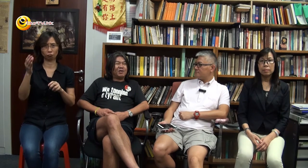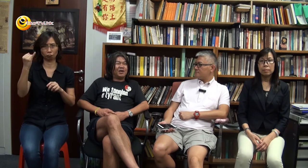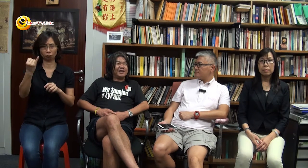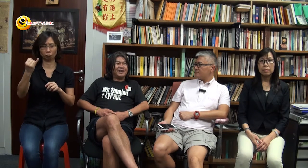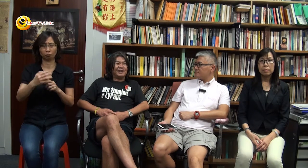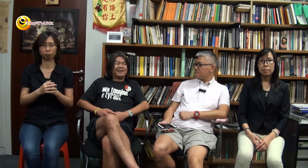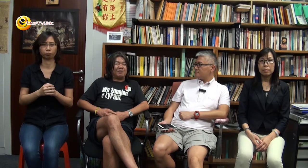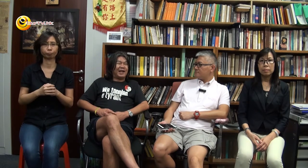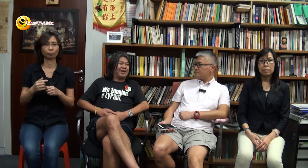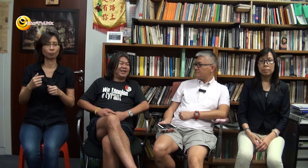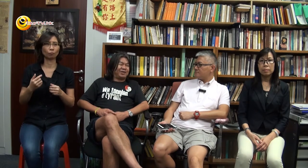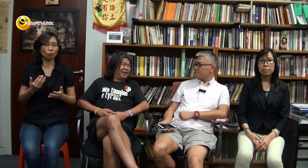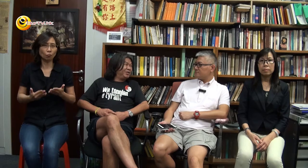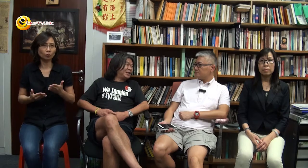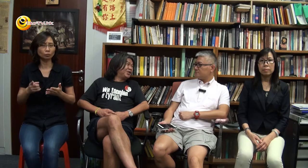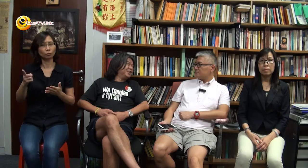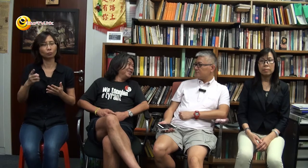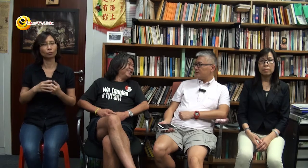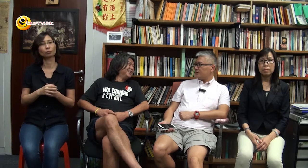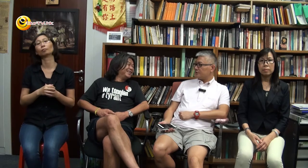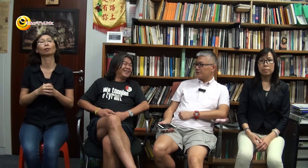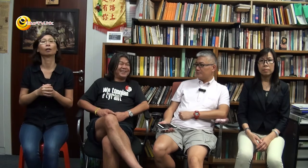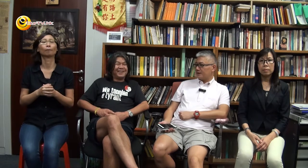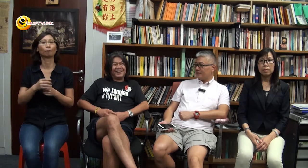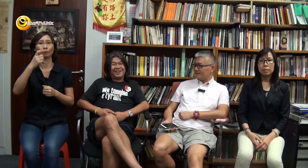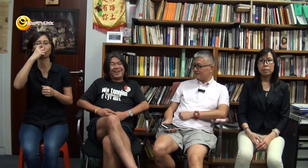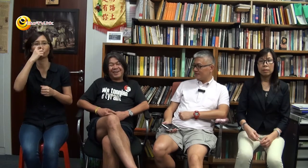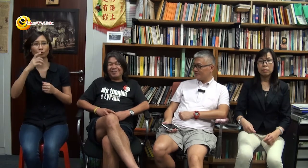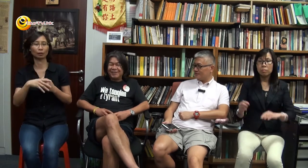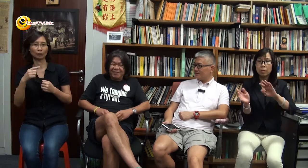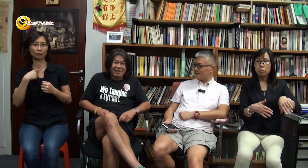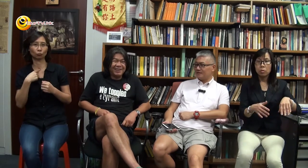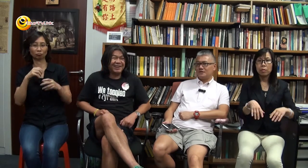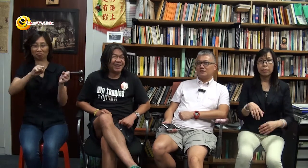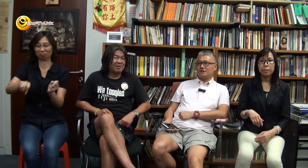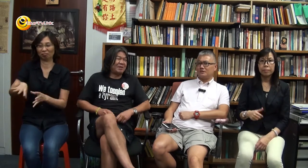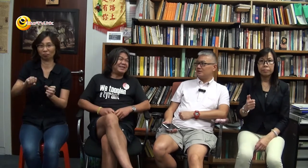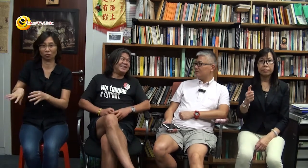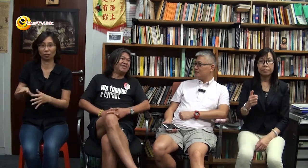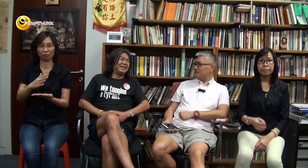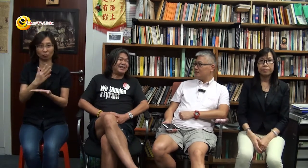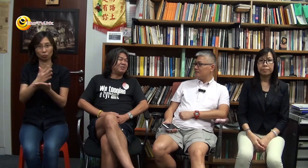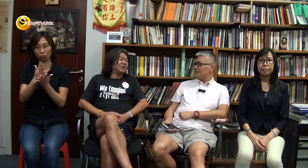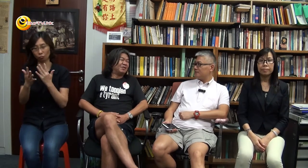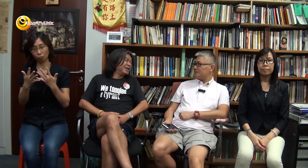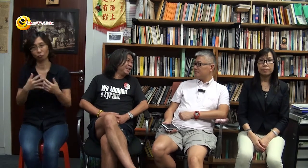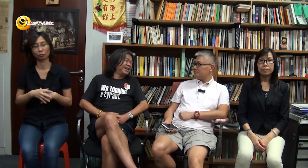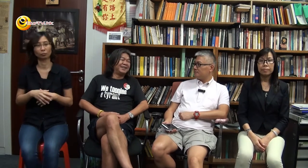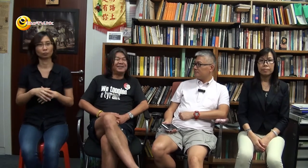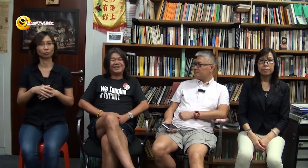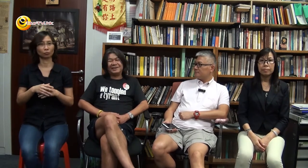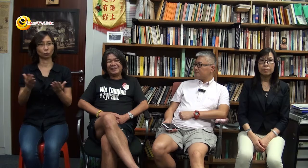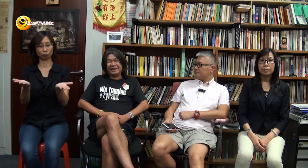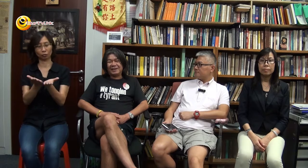梁振英叫佢抌曬嗰啲材料不遂， 係啦，碎咗佢唔該。 係啊，咁被逼辭職或者點啊？我真係唔明